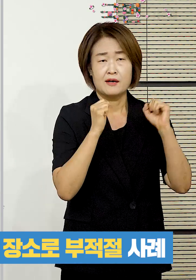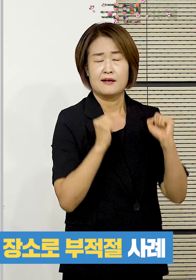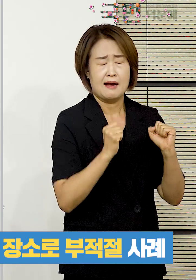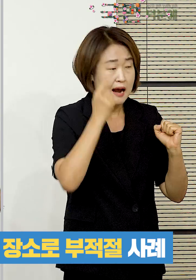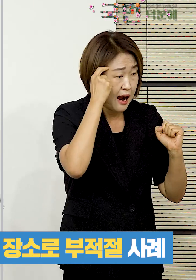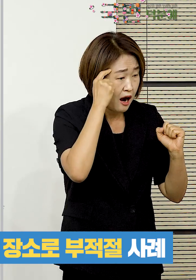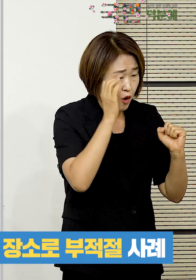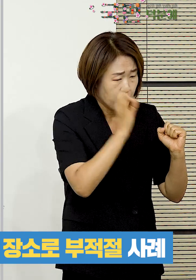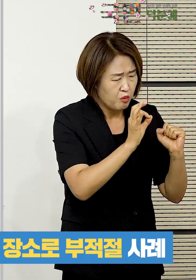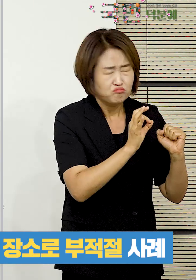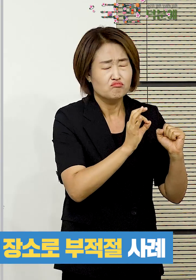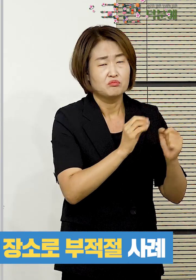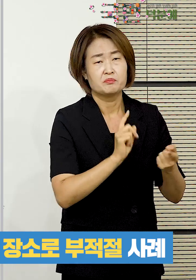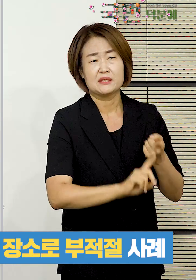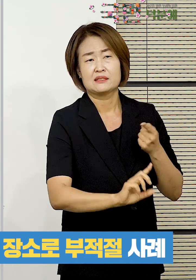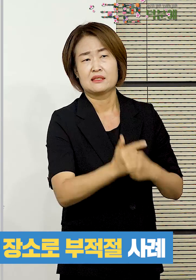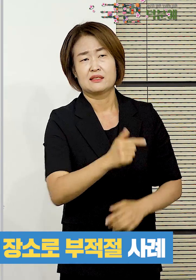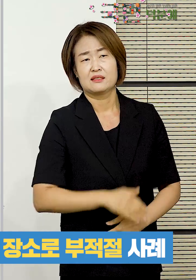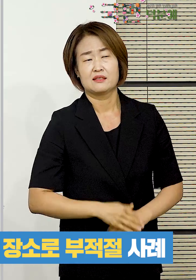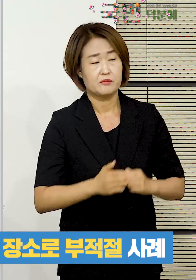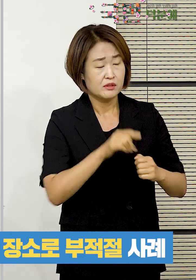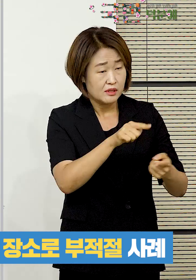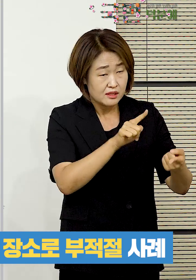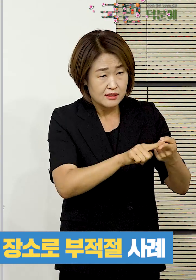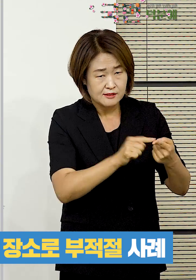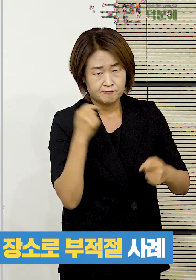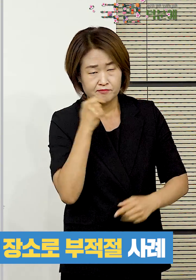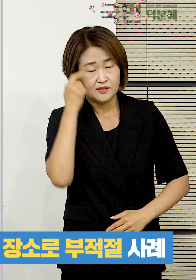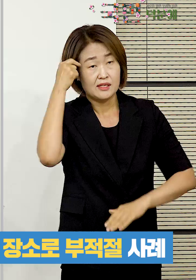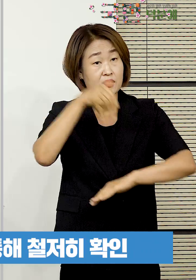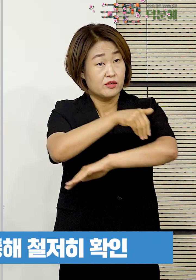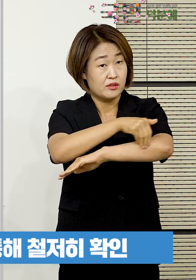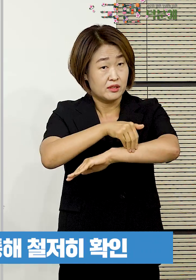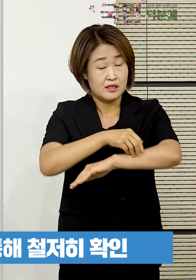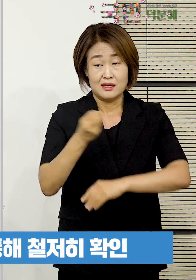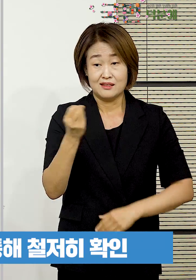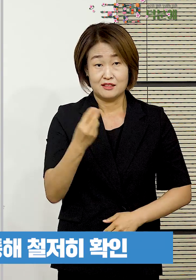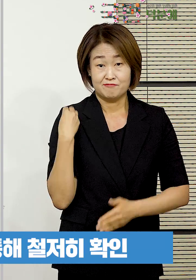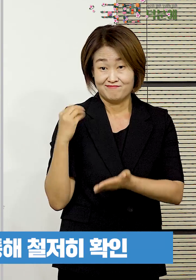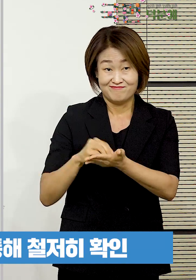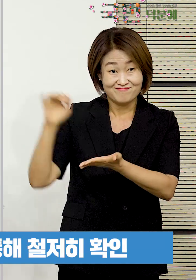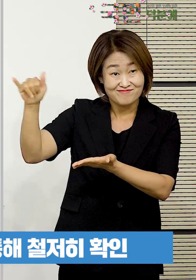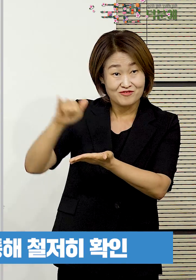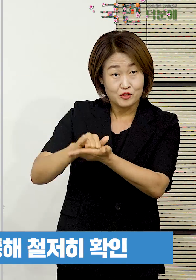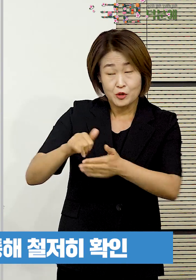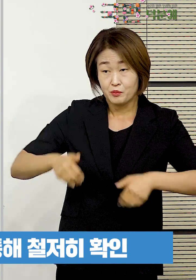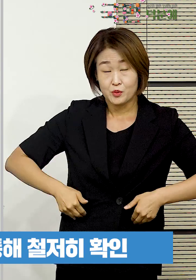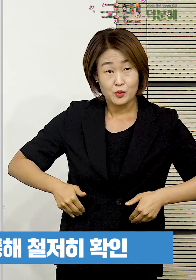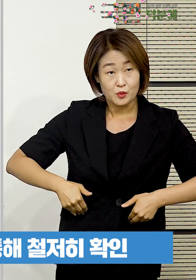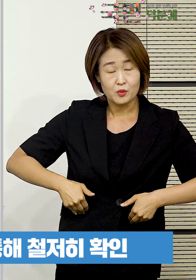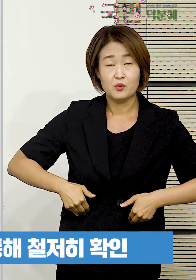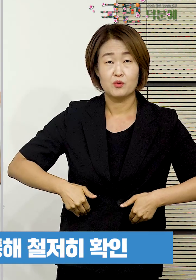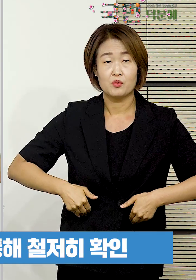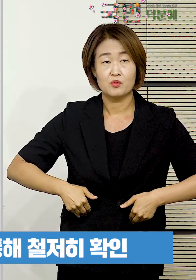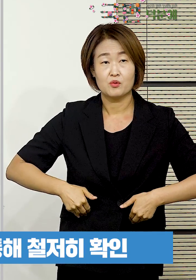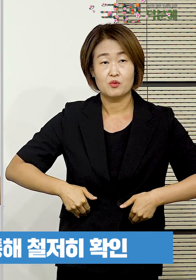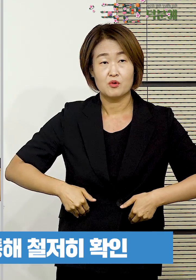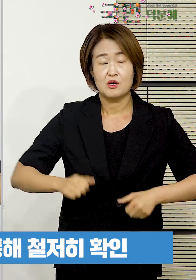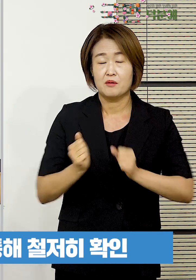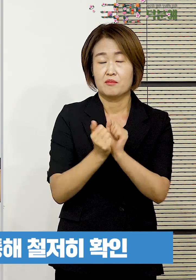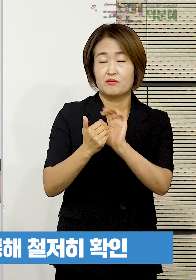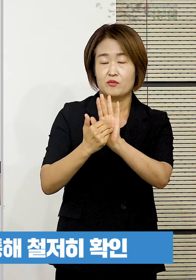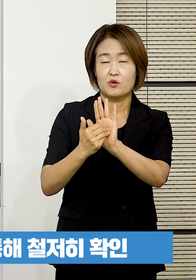부적절한 사례가 있어 이에 대한 관리를 강화하고자 합니다. 우선 재입국 외국인 관리가 필요한 국가에서